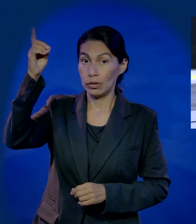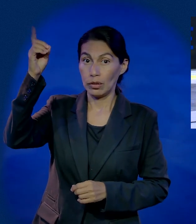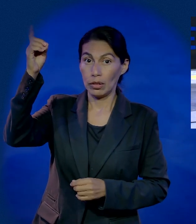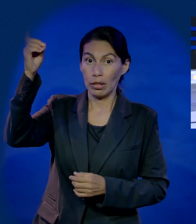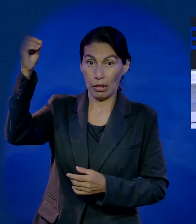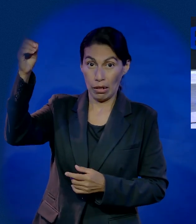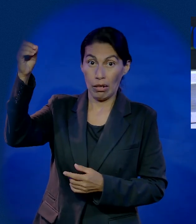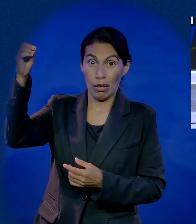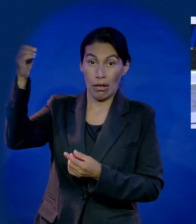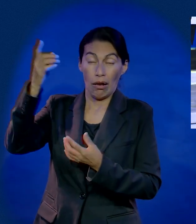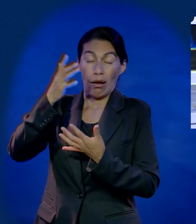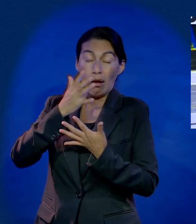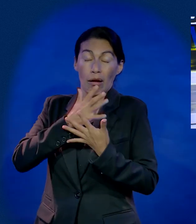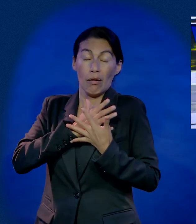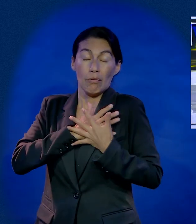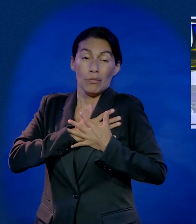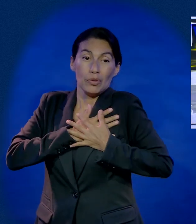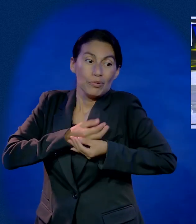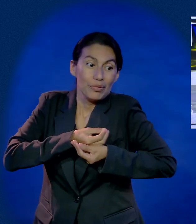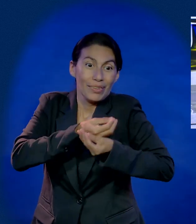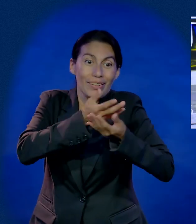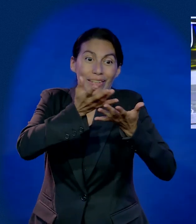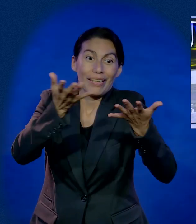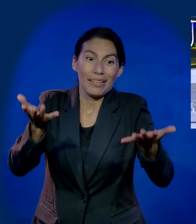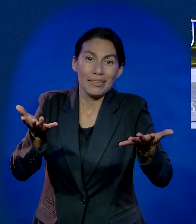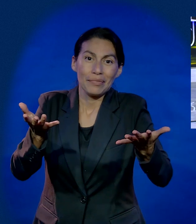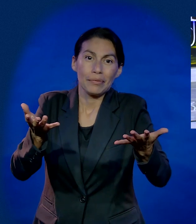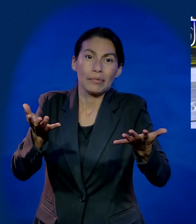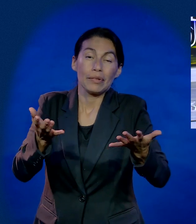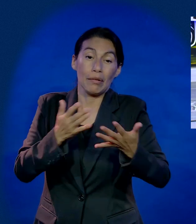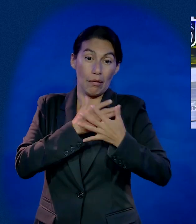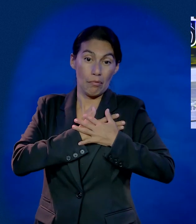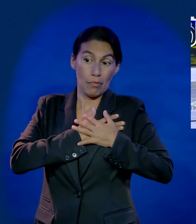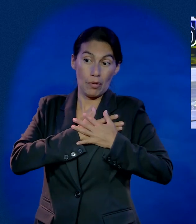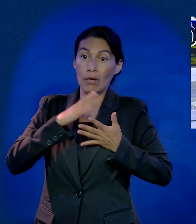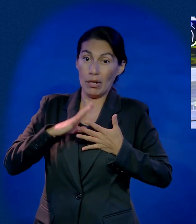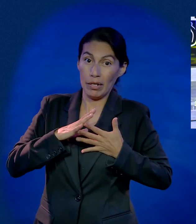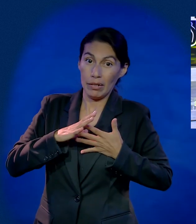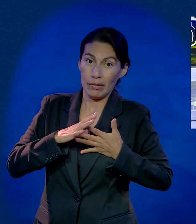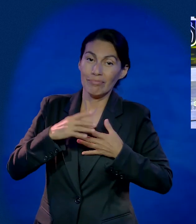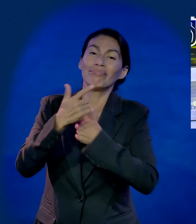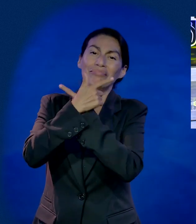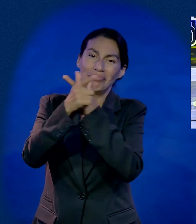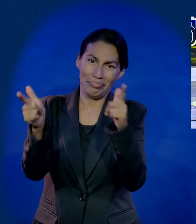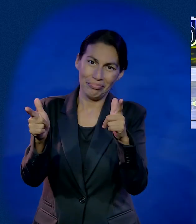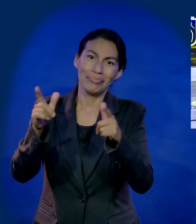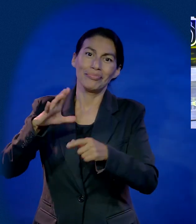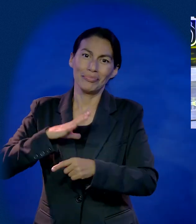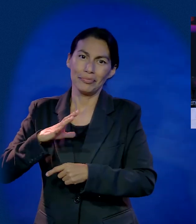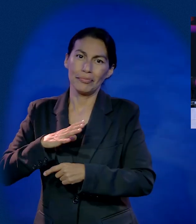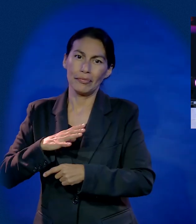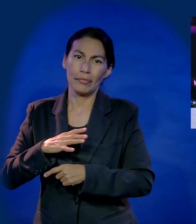Dios se mueve a través del amor, y para que exista el amor, tiene que existir libertad.